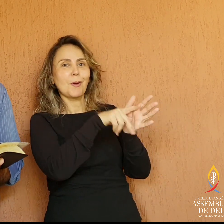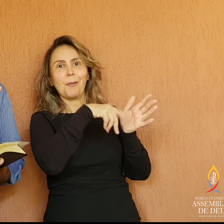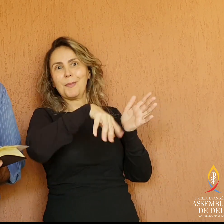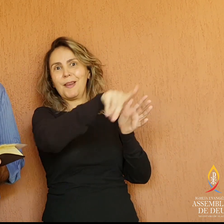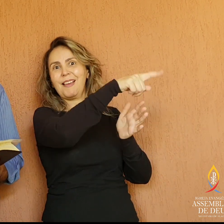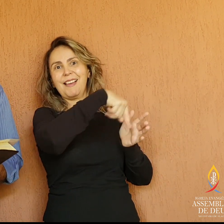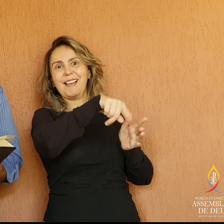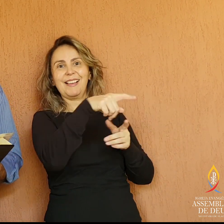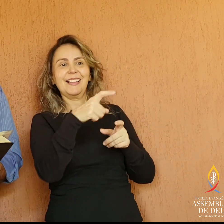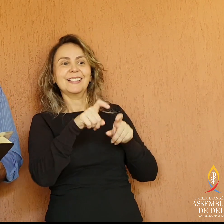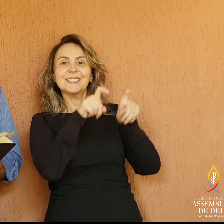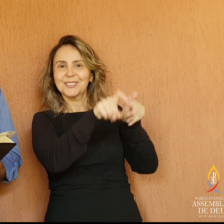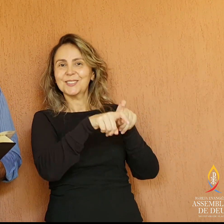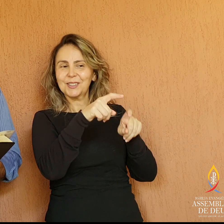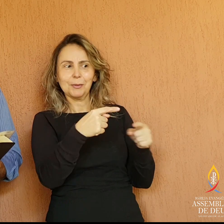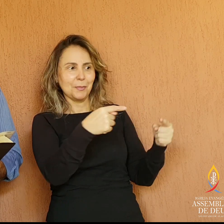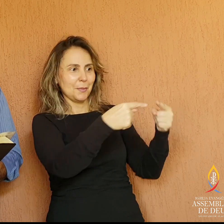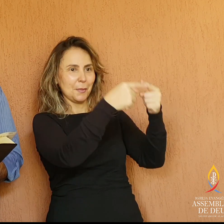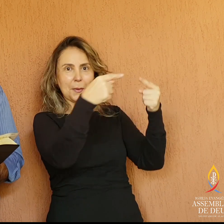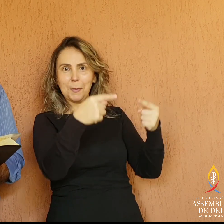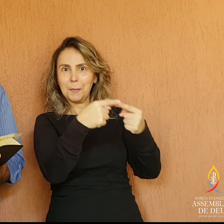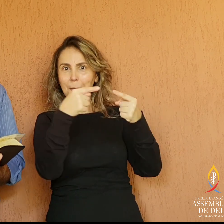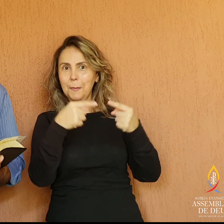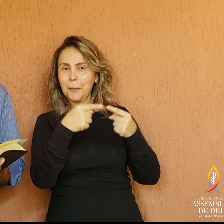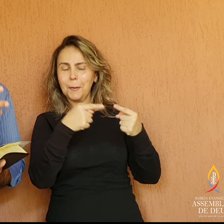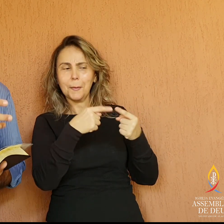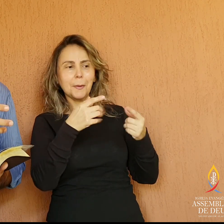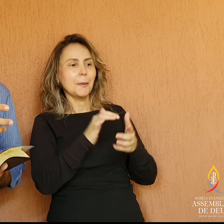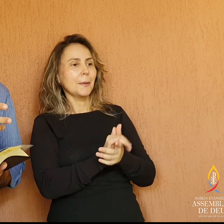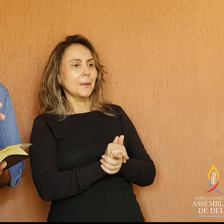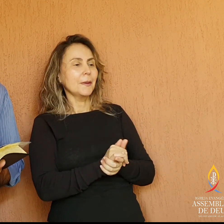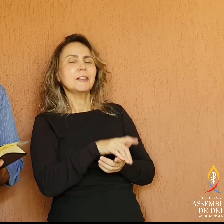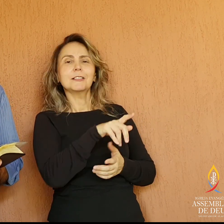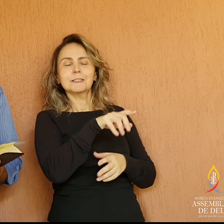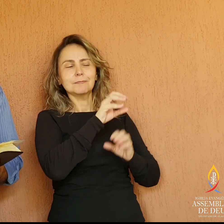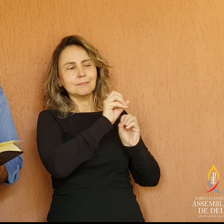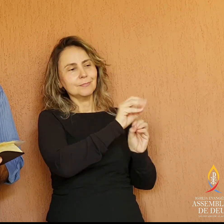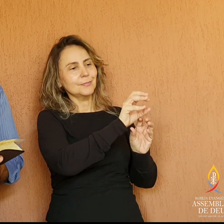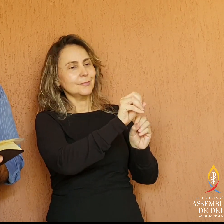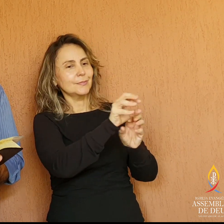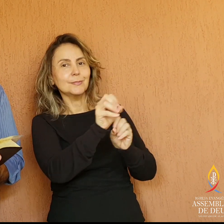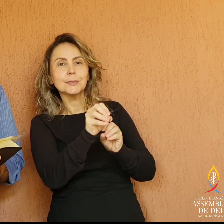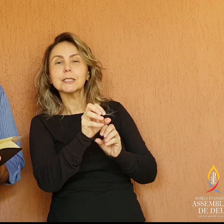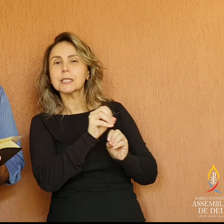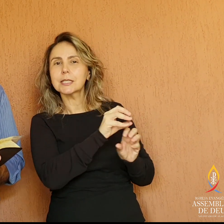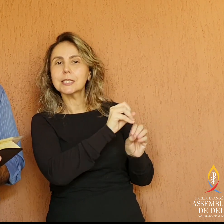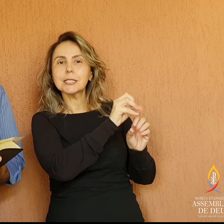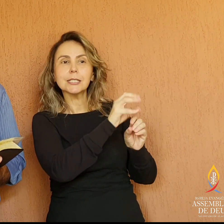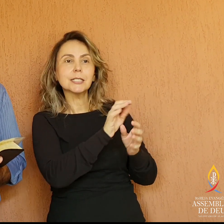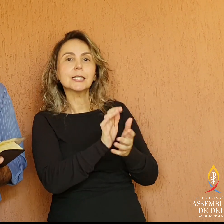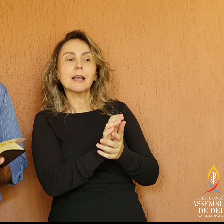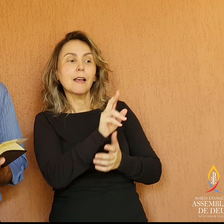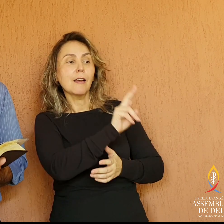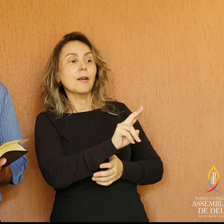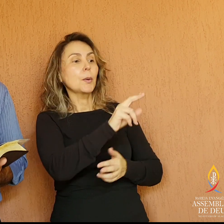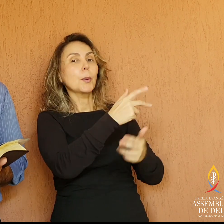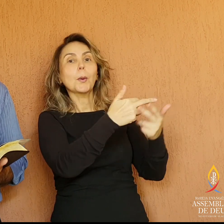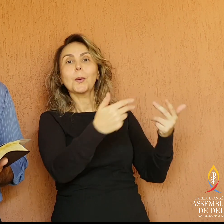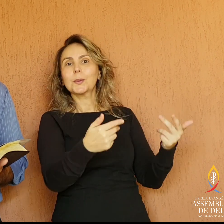uma ligação. Então, ele era contemporâneo, ele era